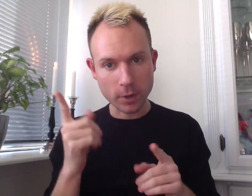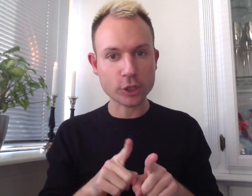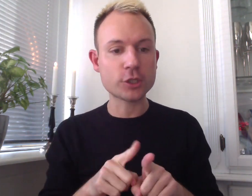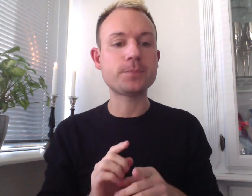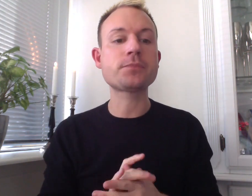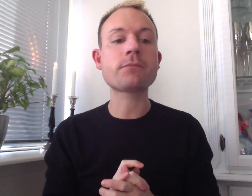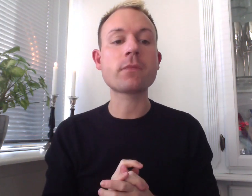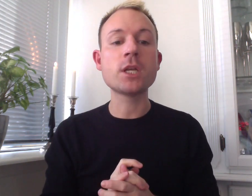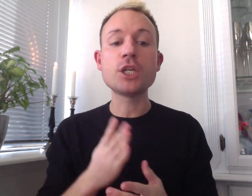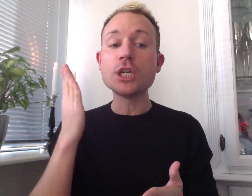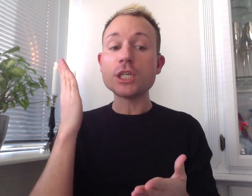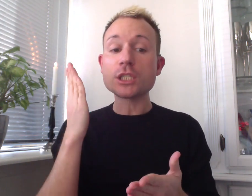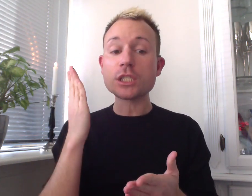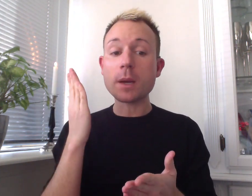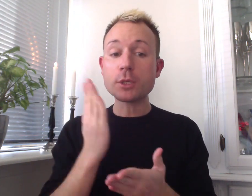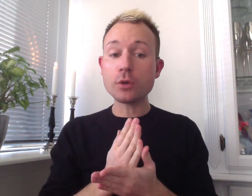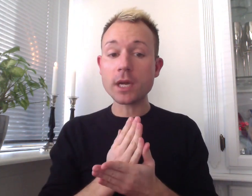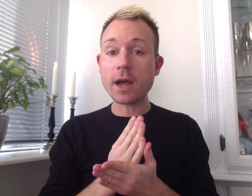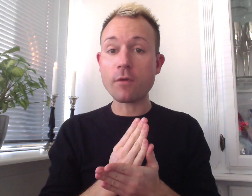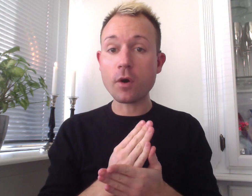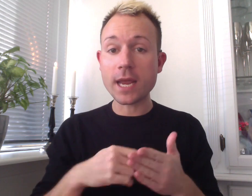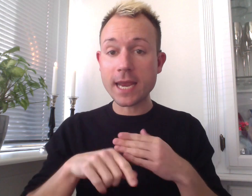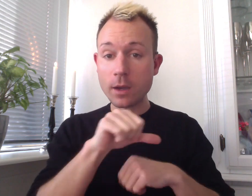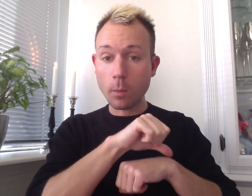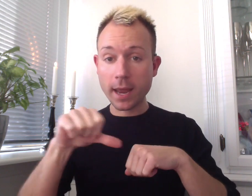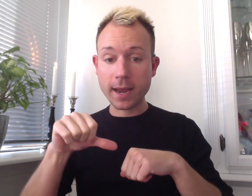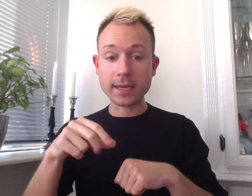også. Så jeg besluttede at bruge indopereret CI i